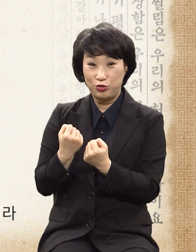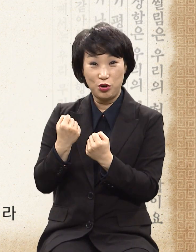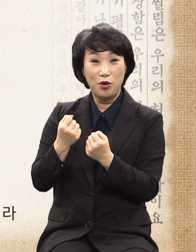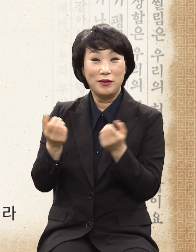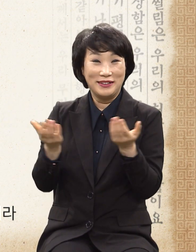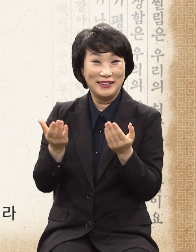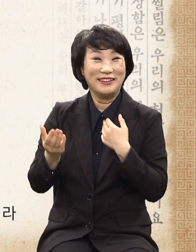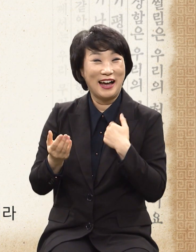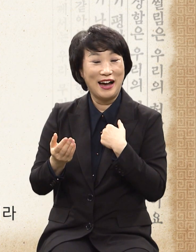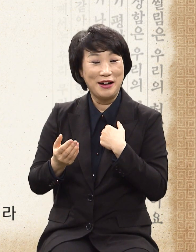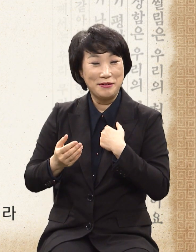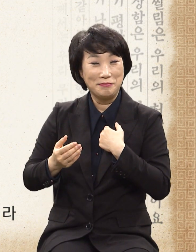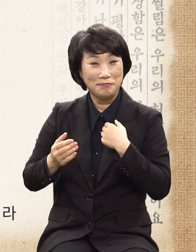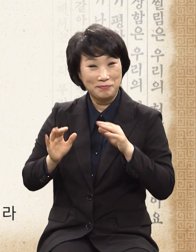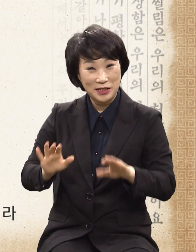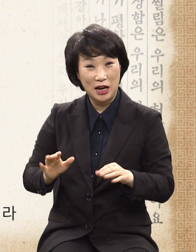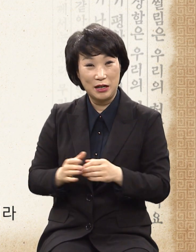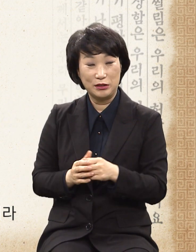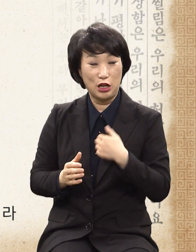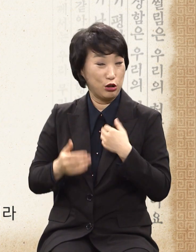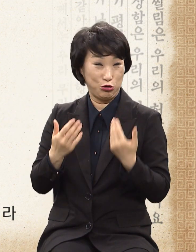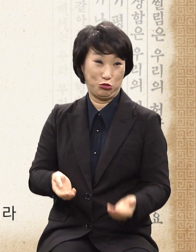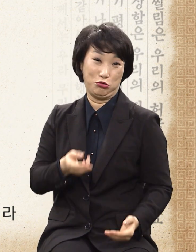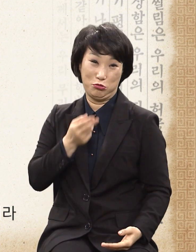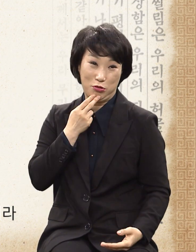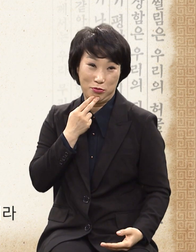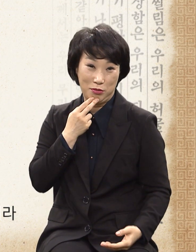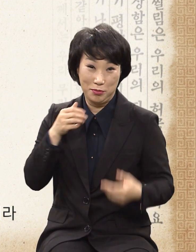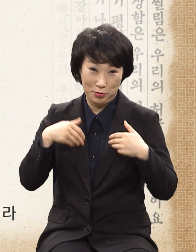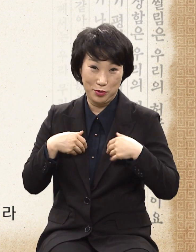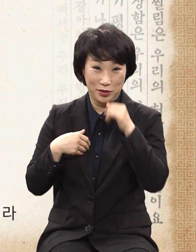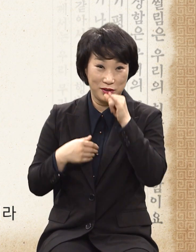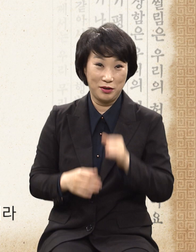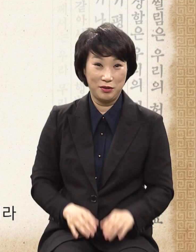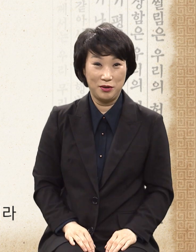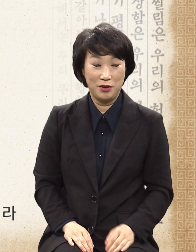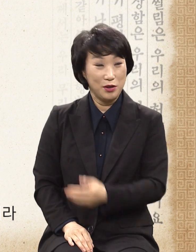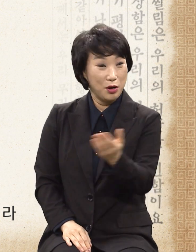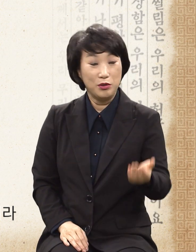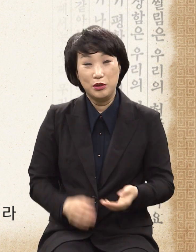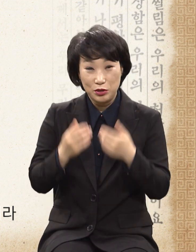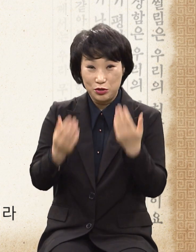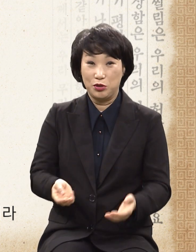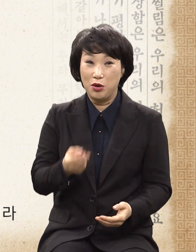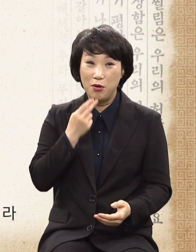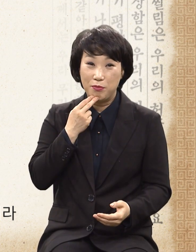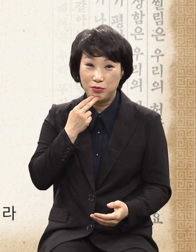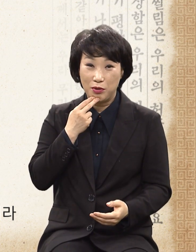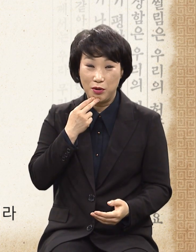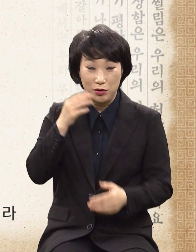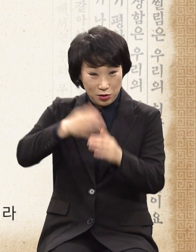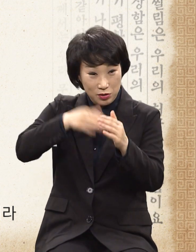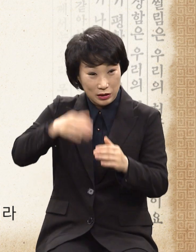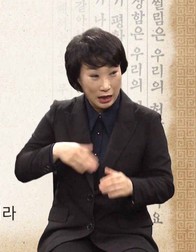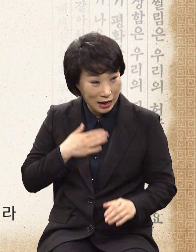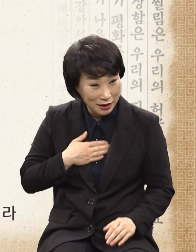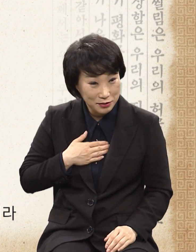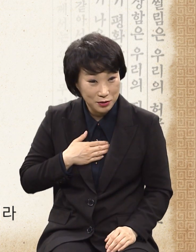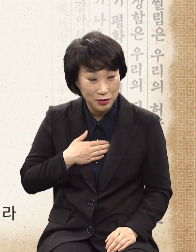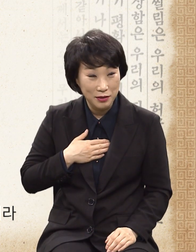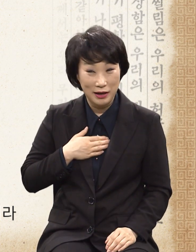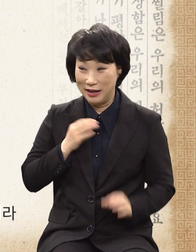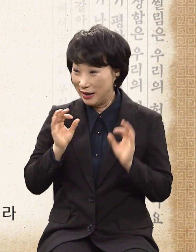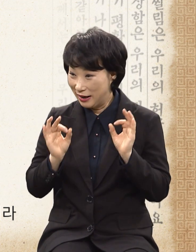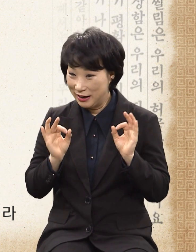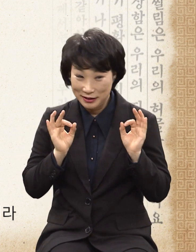수행하는 일에 절대 쉬지 않는 것입니다. 절대로 쉬지 않는 것입니다.